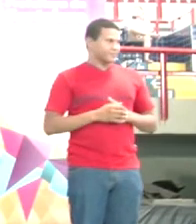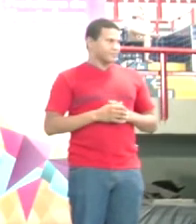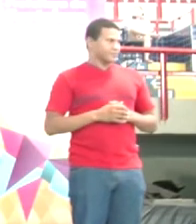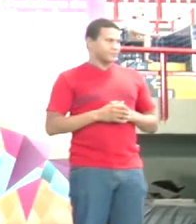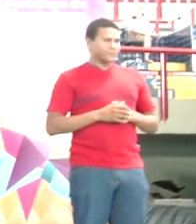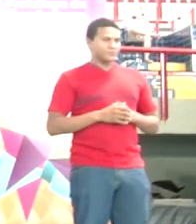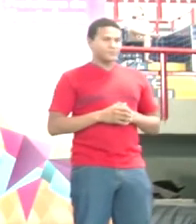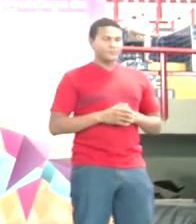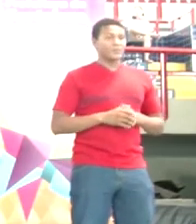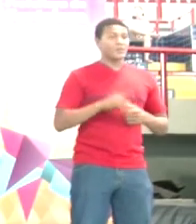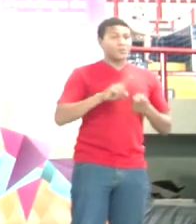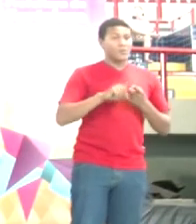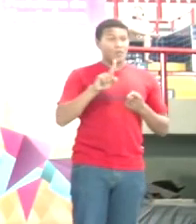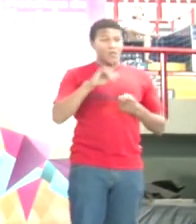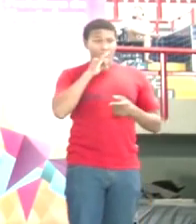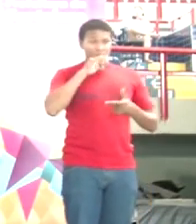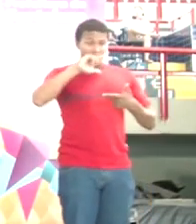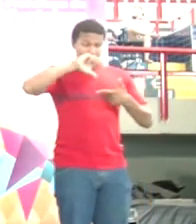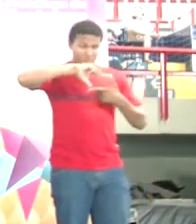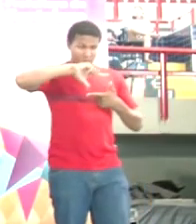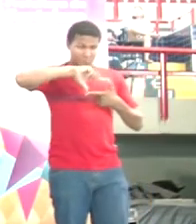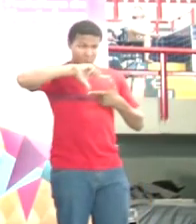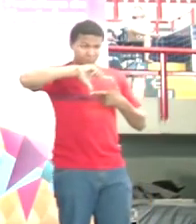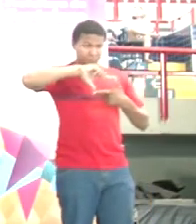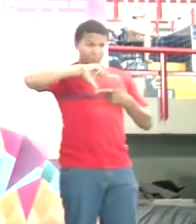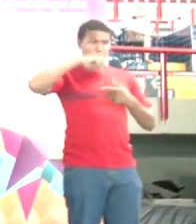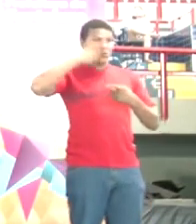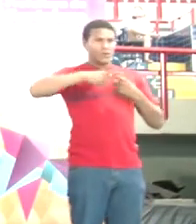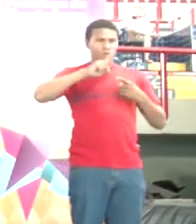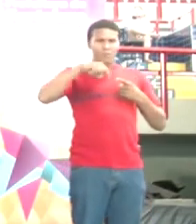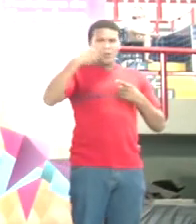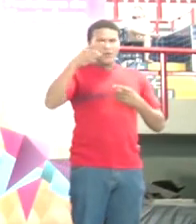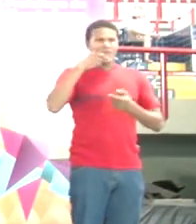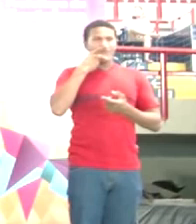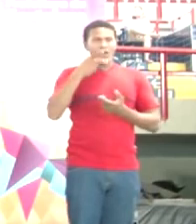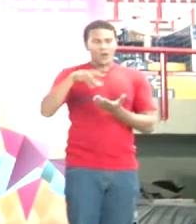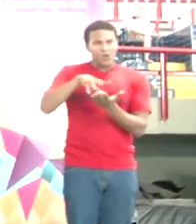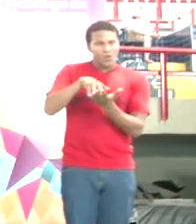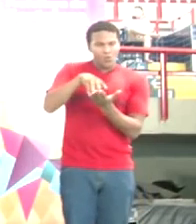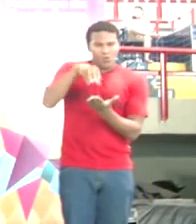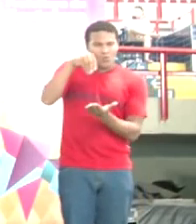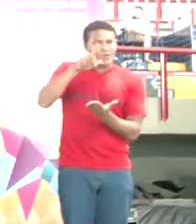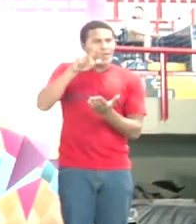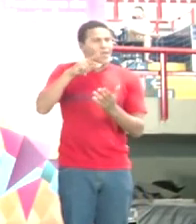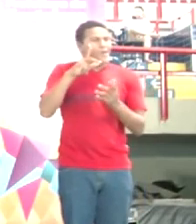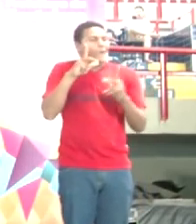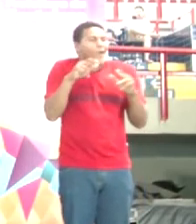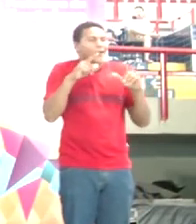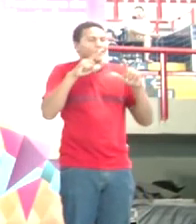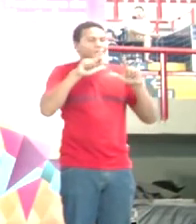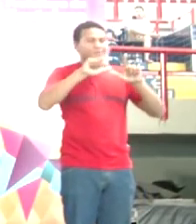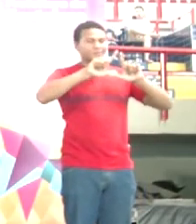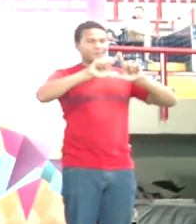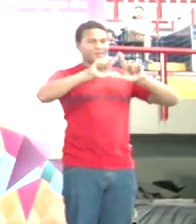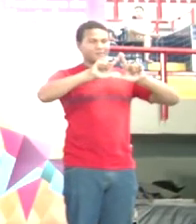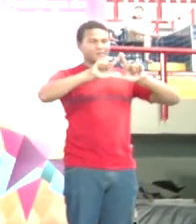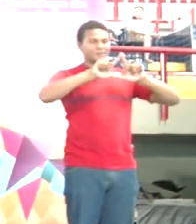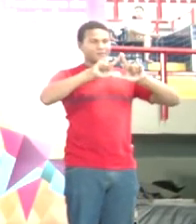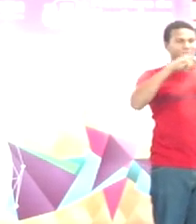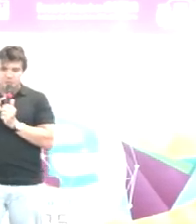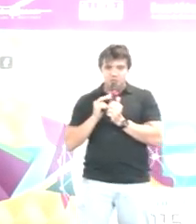assim, próximo do retângulo. E quando for falar de cone, vai estar falando um pouco também de triângulo. Tá certo? Mas vamos